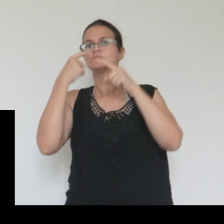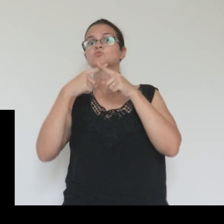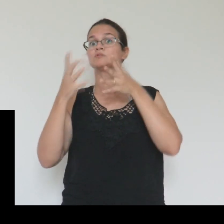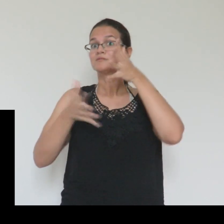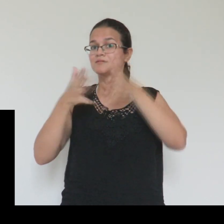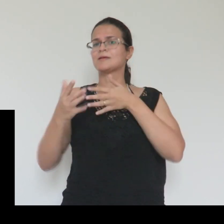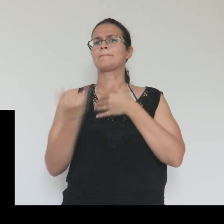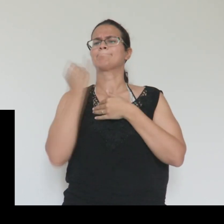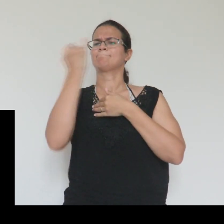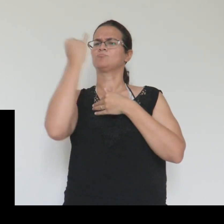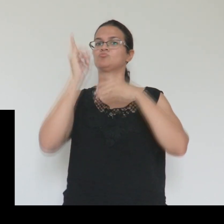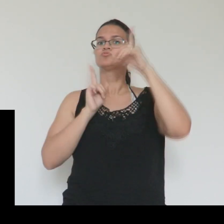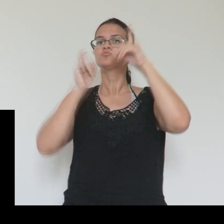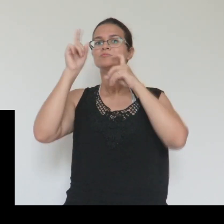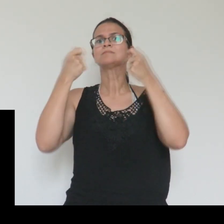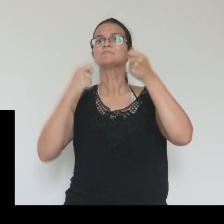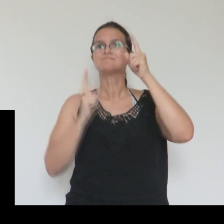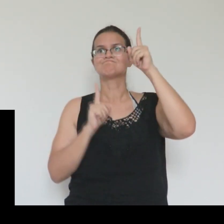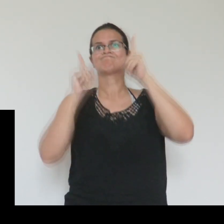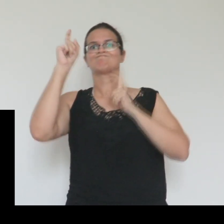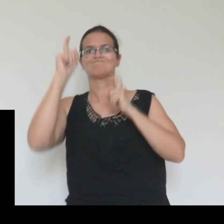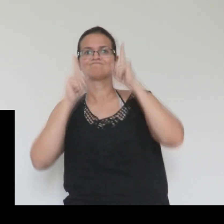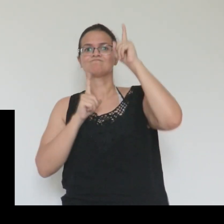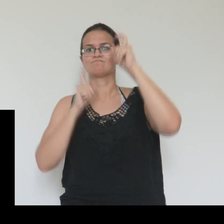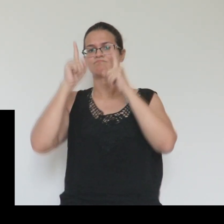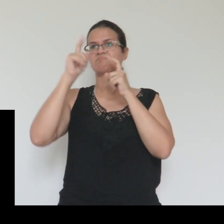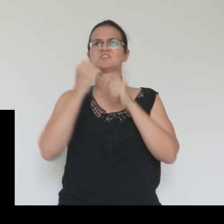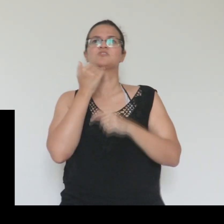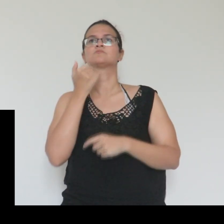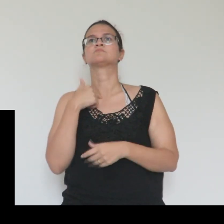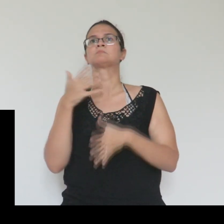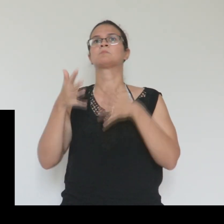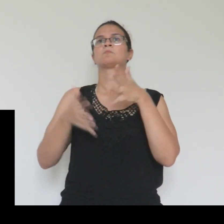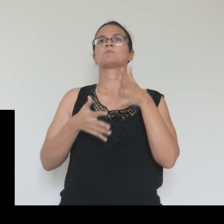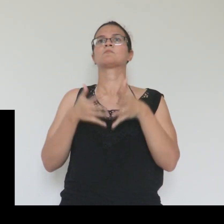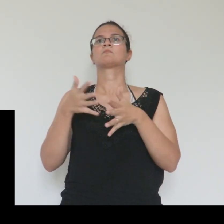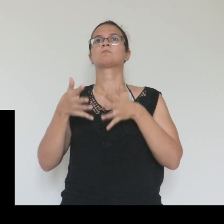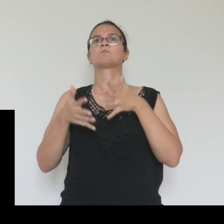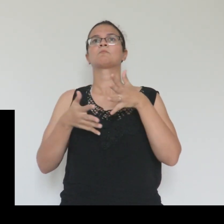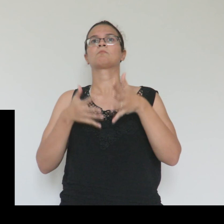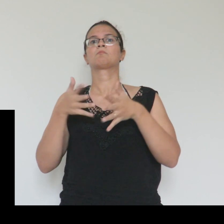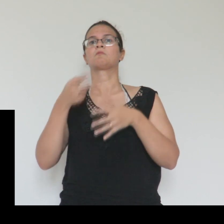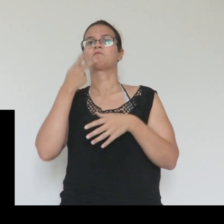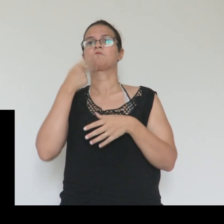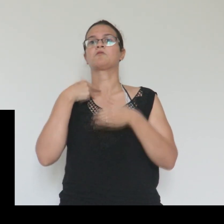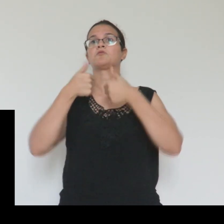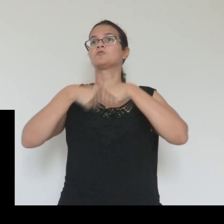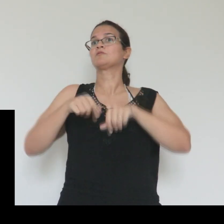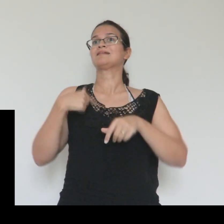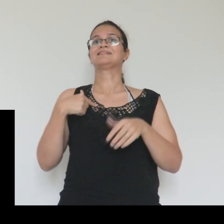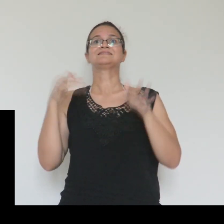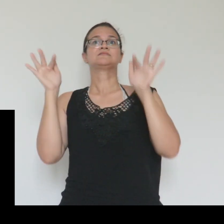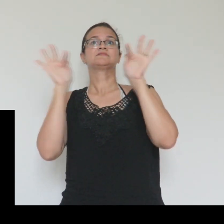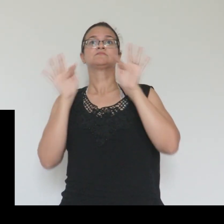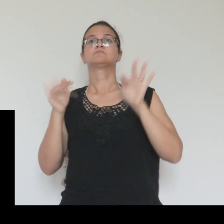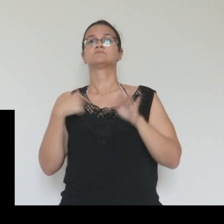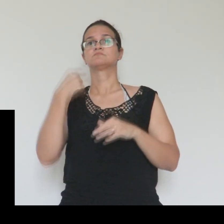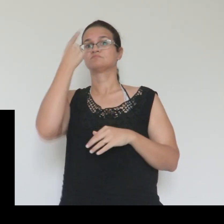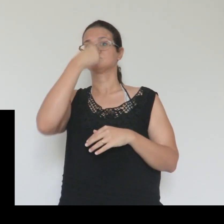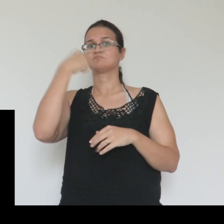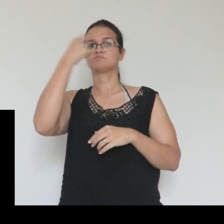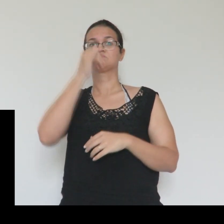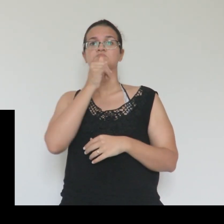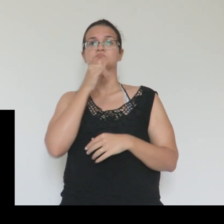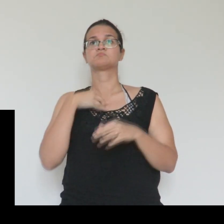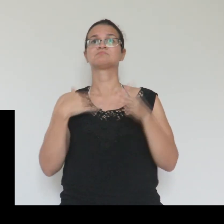feliz, mas a sua expressão é uma expressão de triste. Ou ao contrário, falar que você está triste, mas você está com uma expressão de feliz. Então